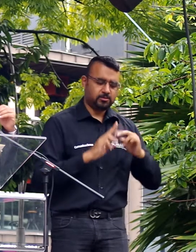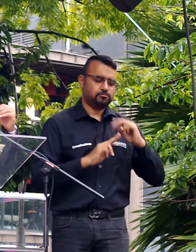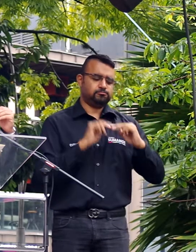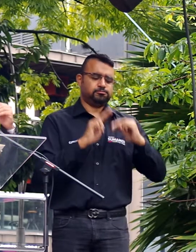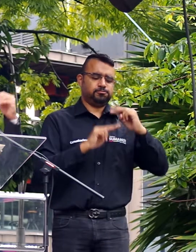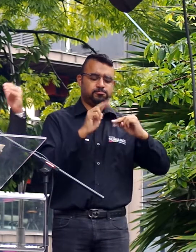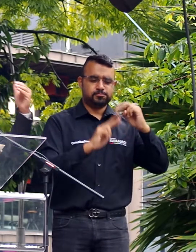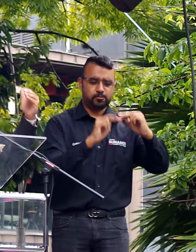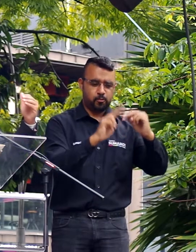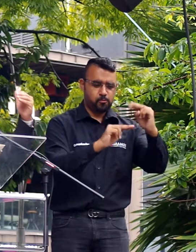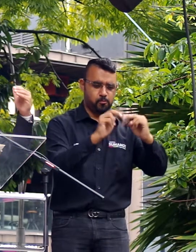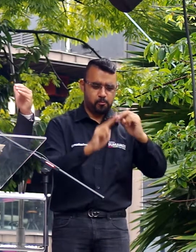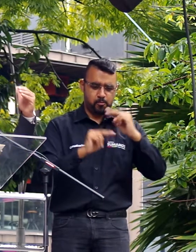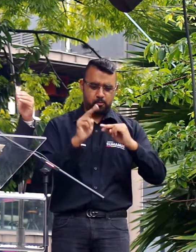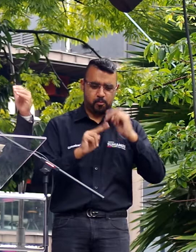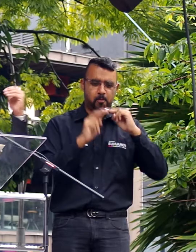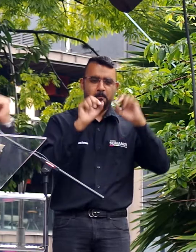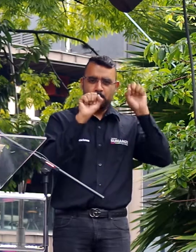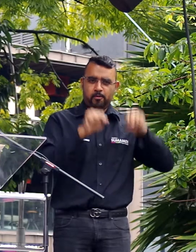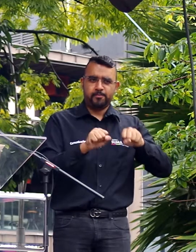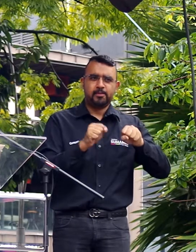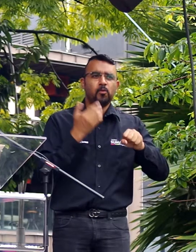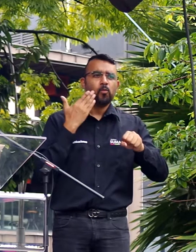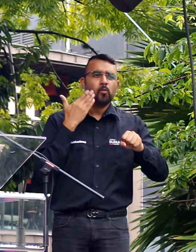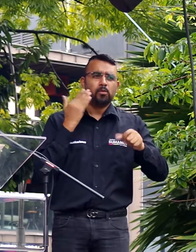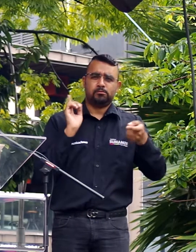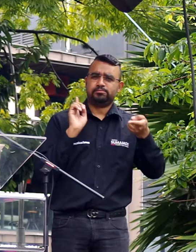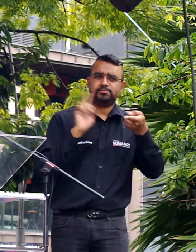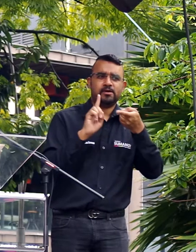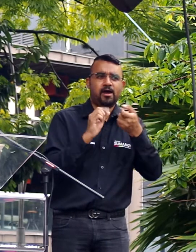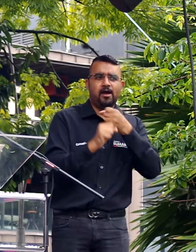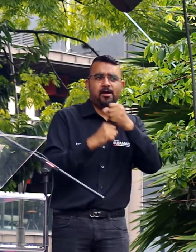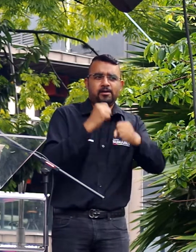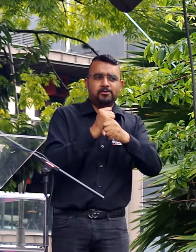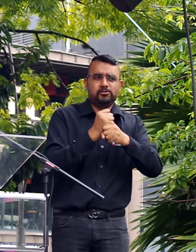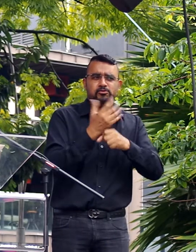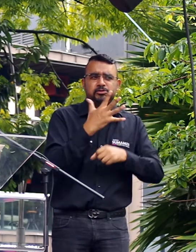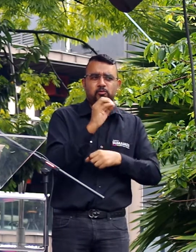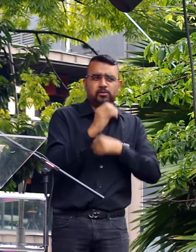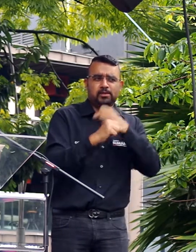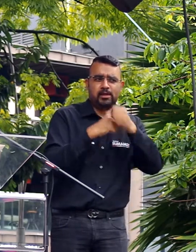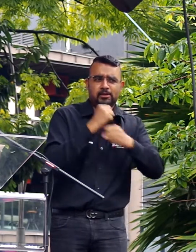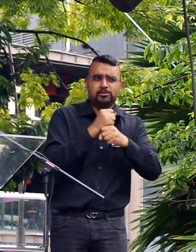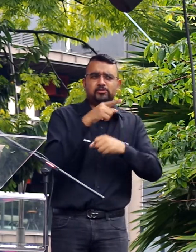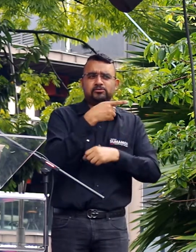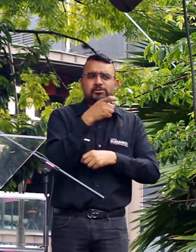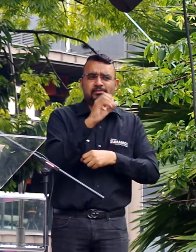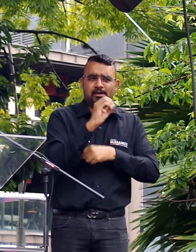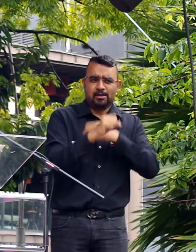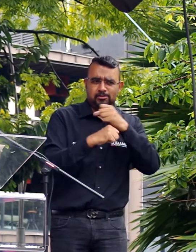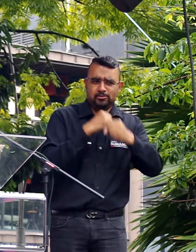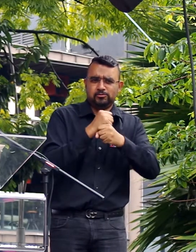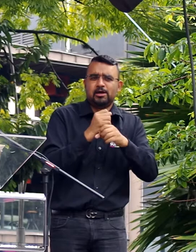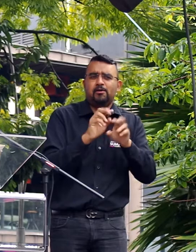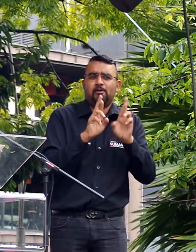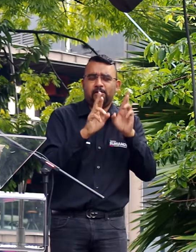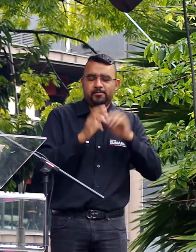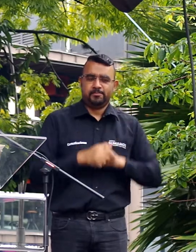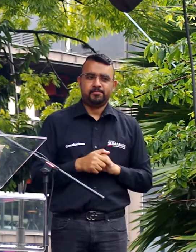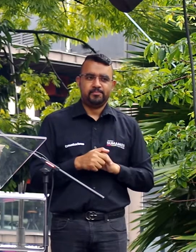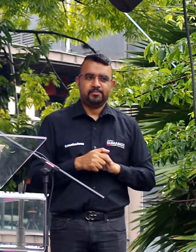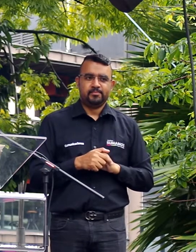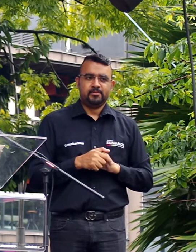Ojalá para otros 50 o 60 años más. Y también hace 30 años, en